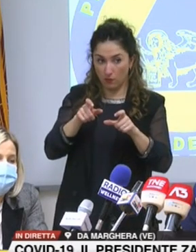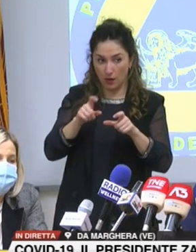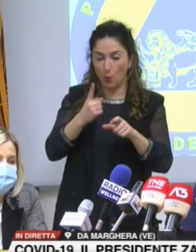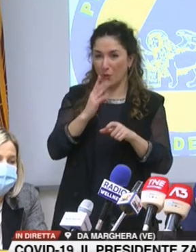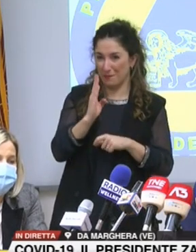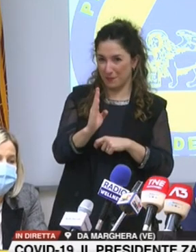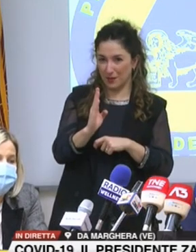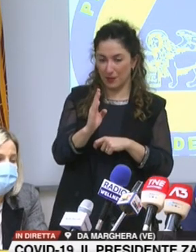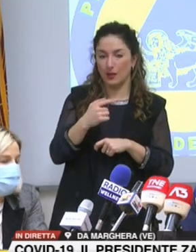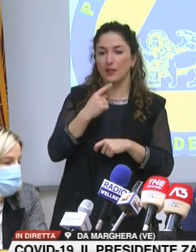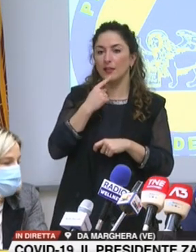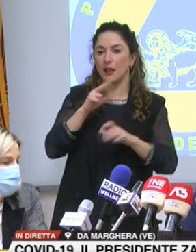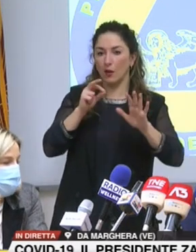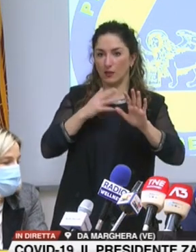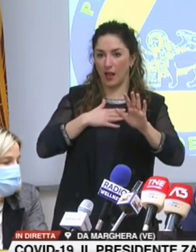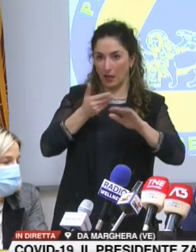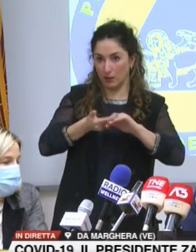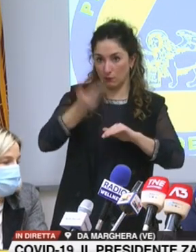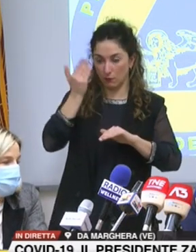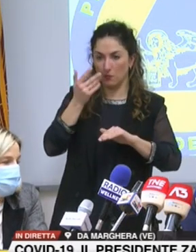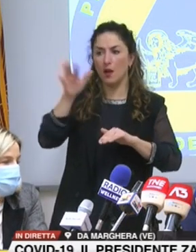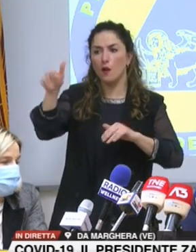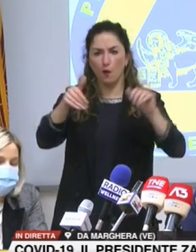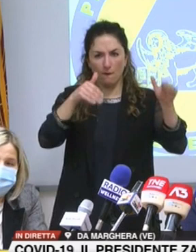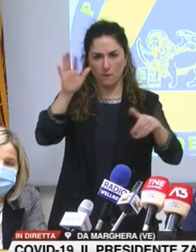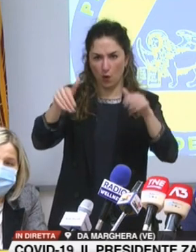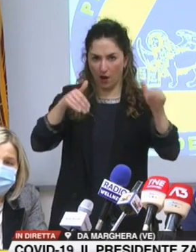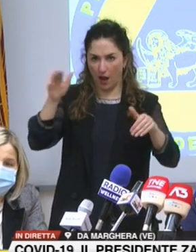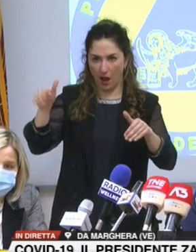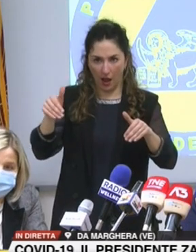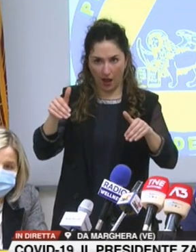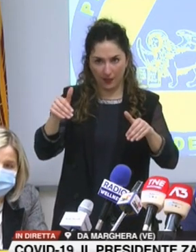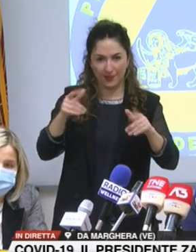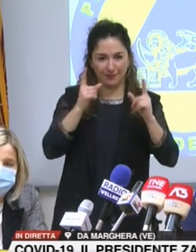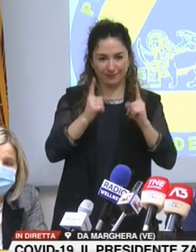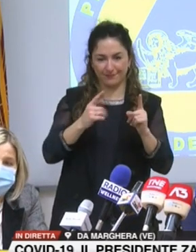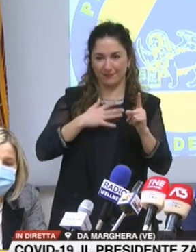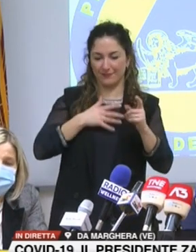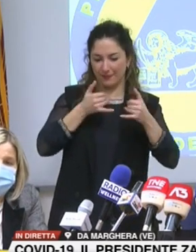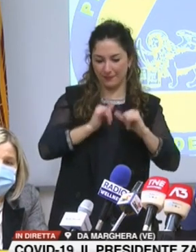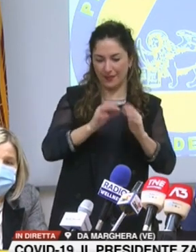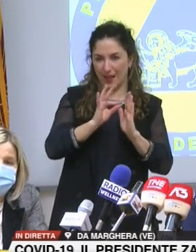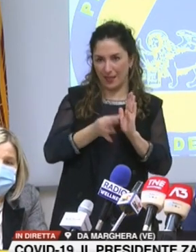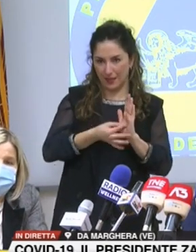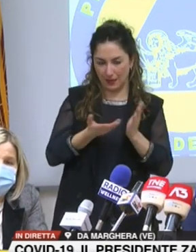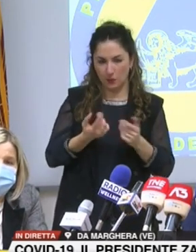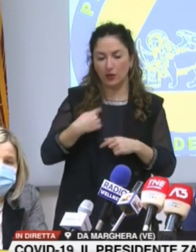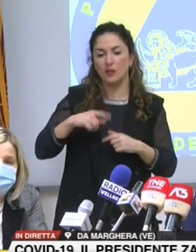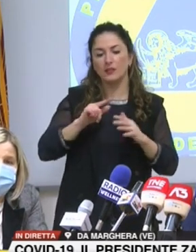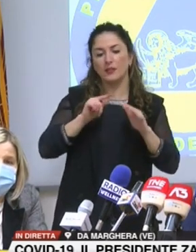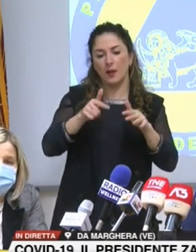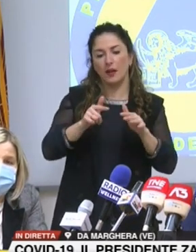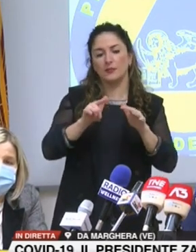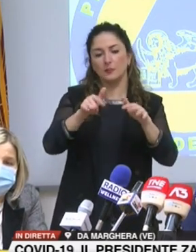1B, chiamiamola, gli ultraottantenni, vengono convocati per coorte di nascita, quindi noi settimana per